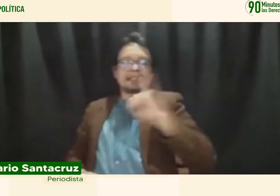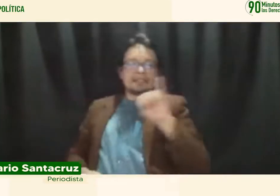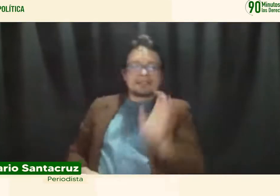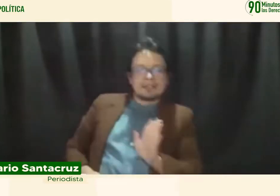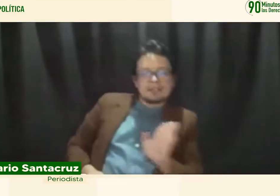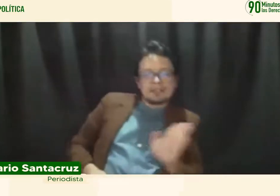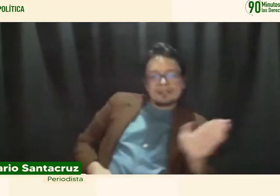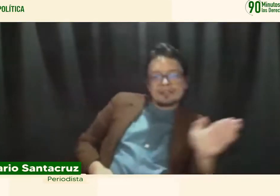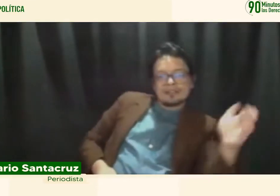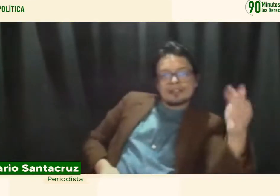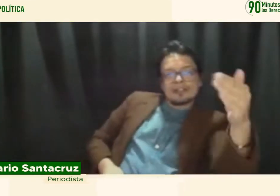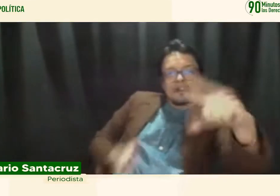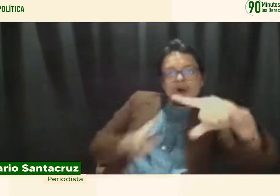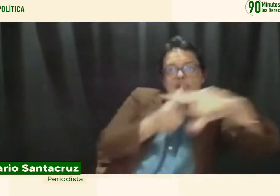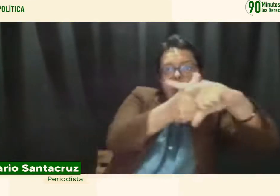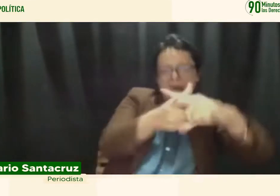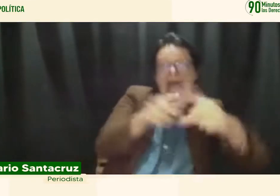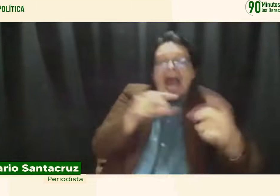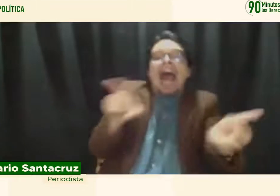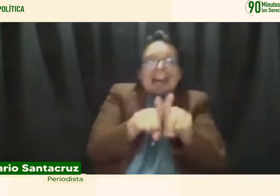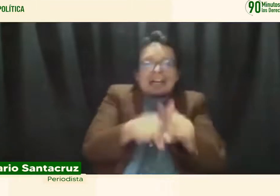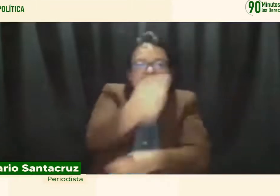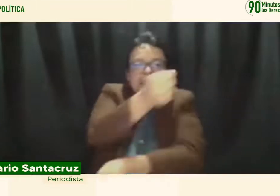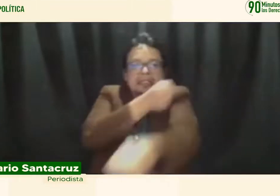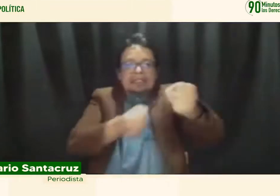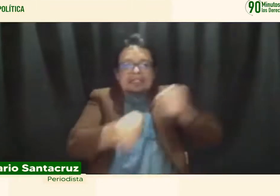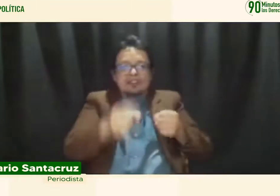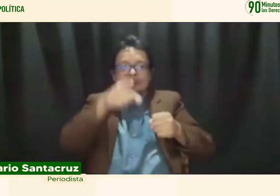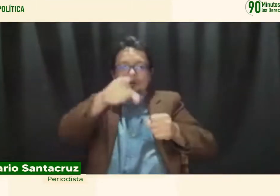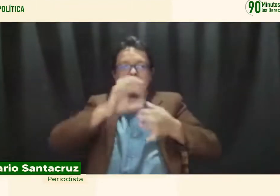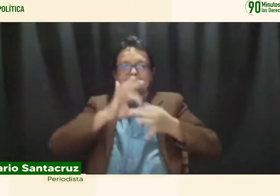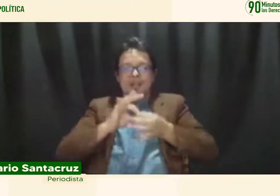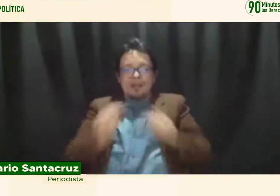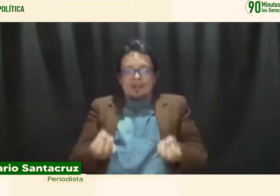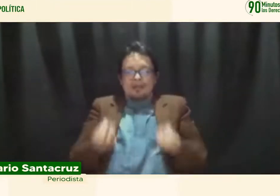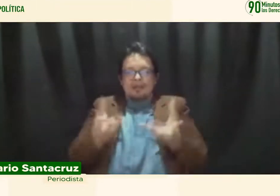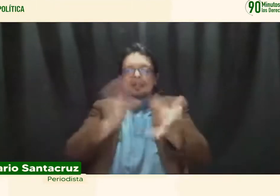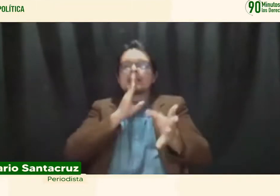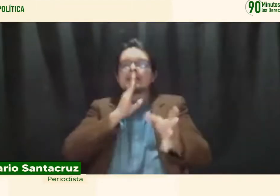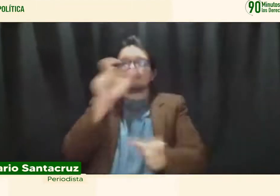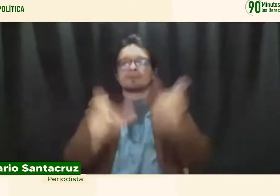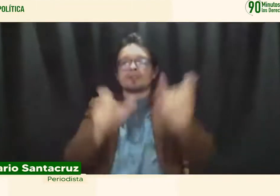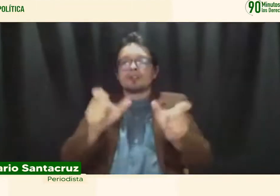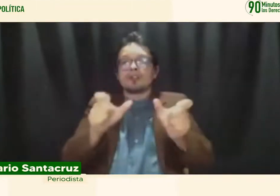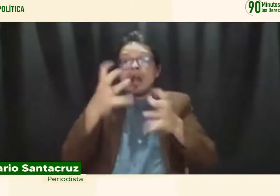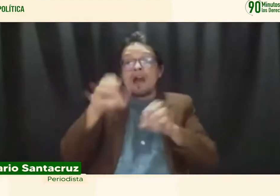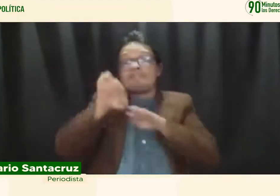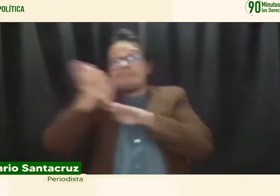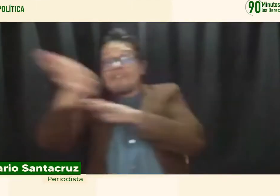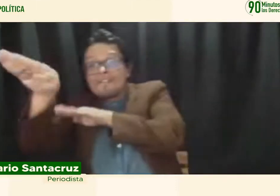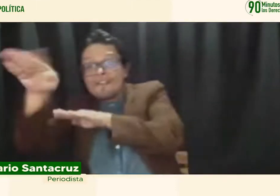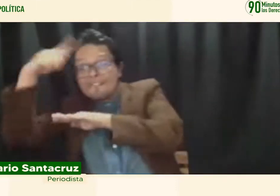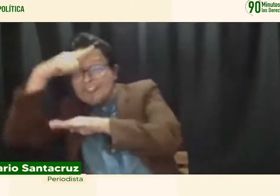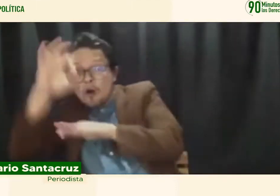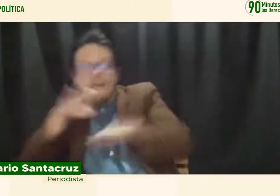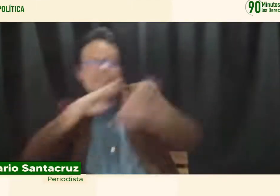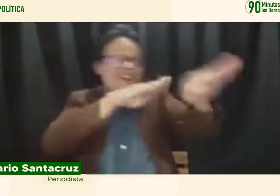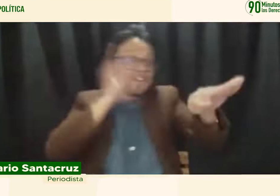decirle a su equipo que tome cierto movimiento para lograr el gol algo así debería ser pena scholes sin tomar como una especie de